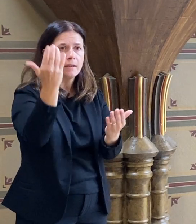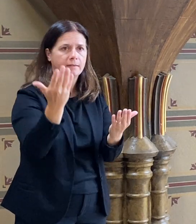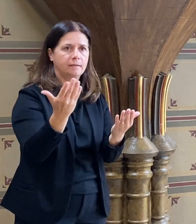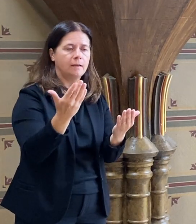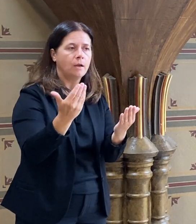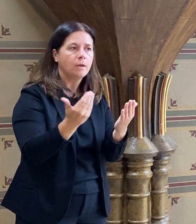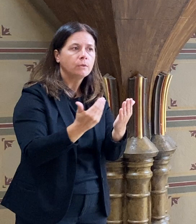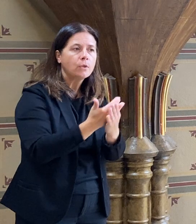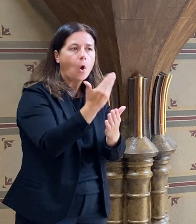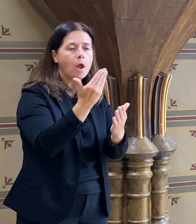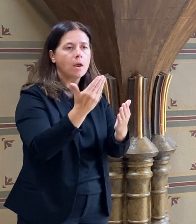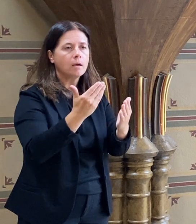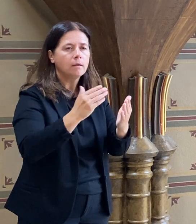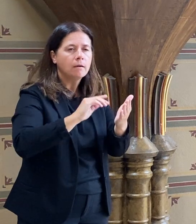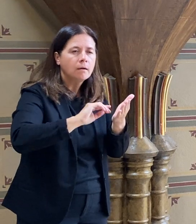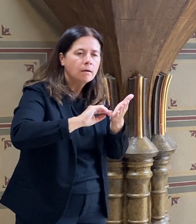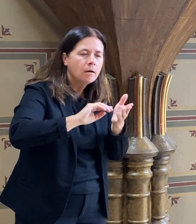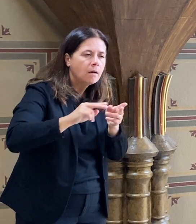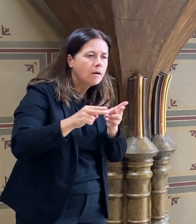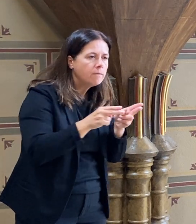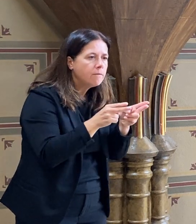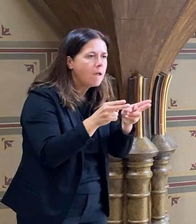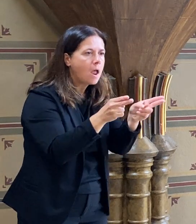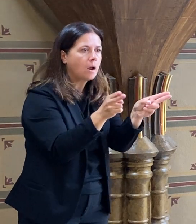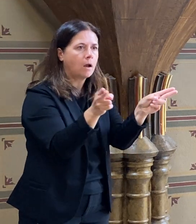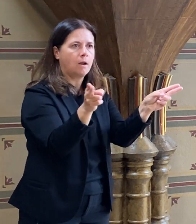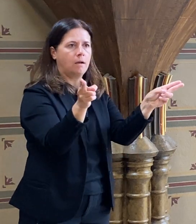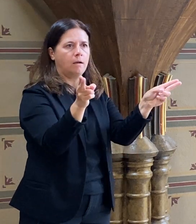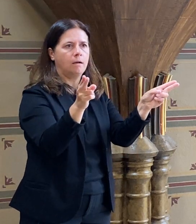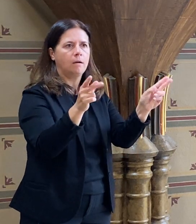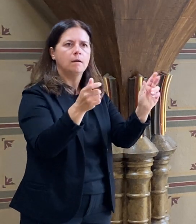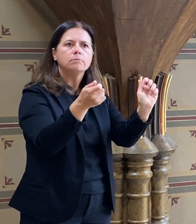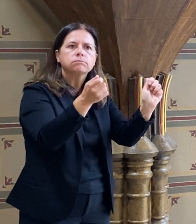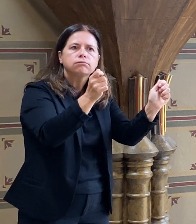anderen neuen Akzent in unserer Bausubstanz setzen.